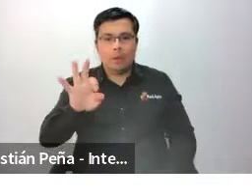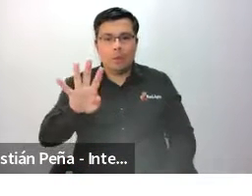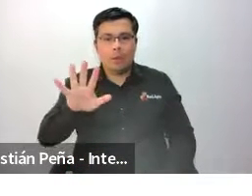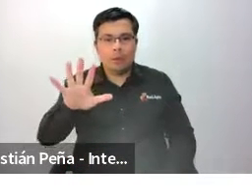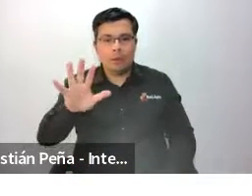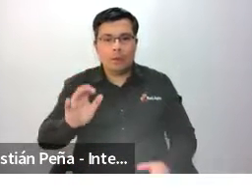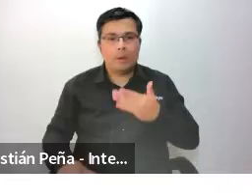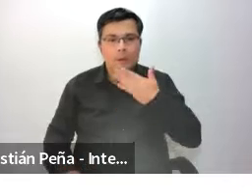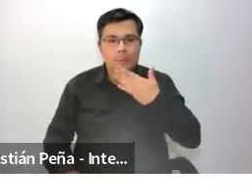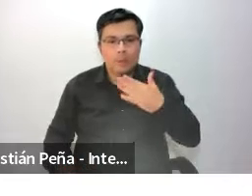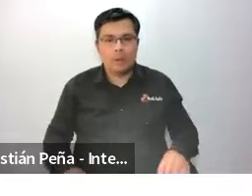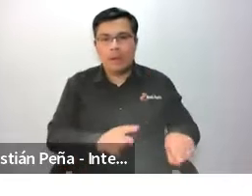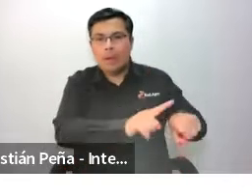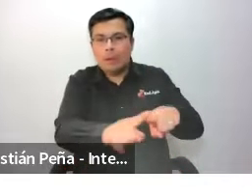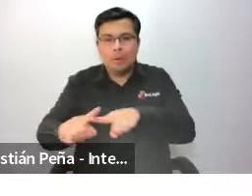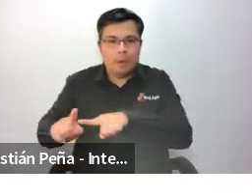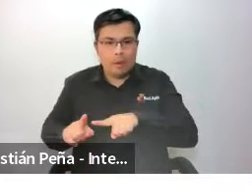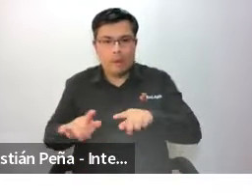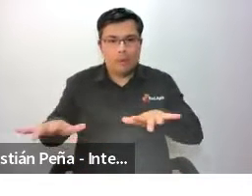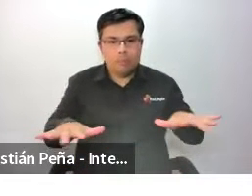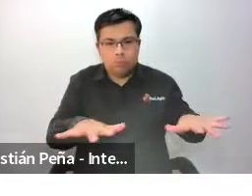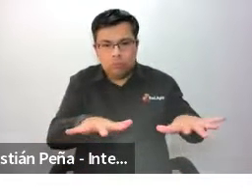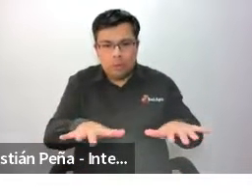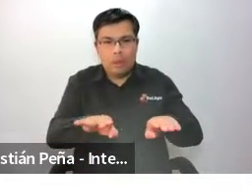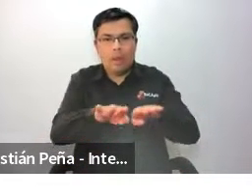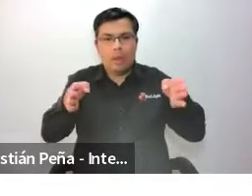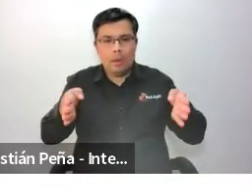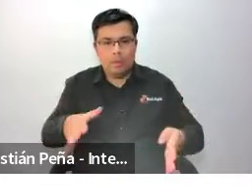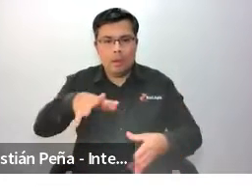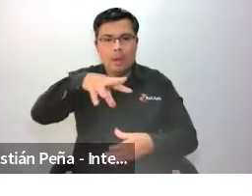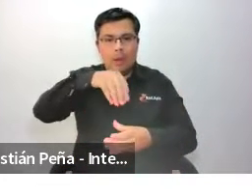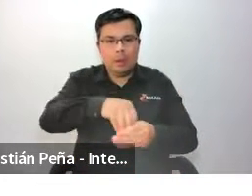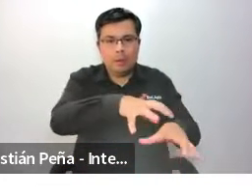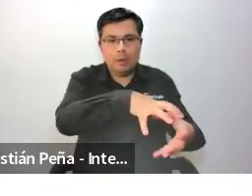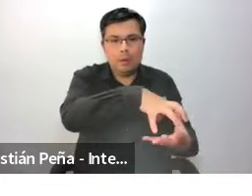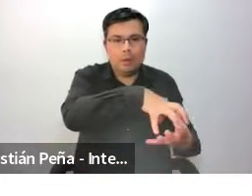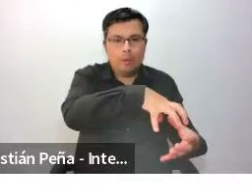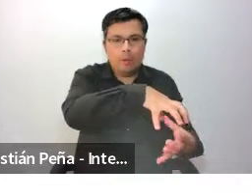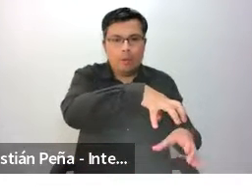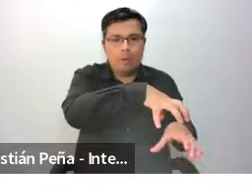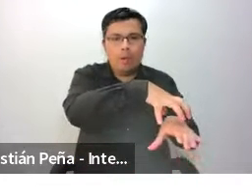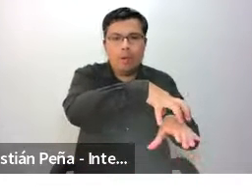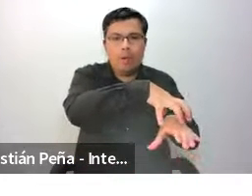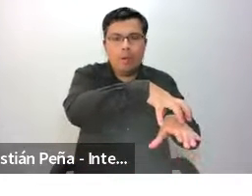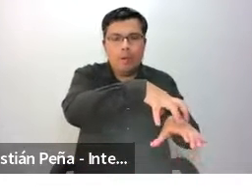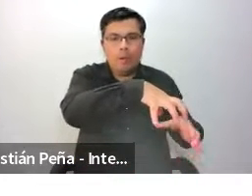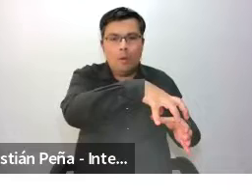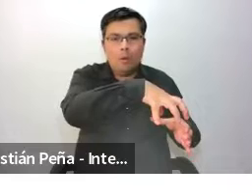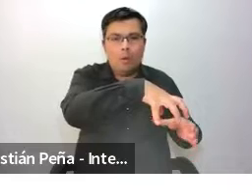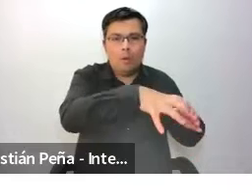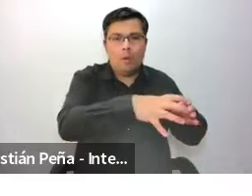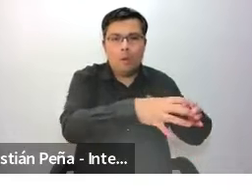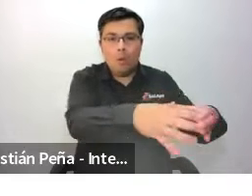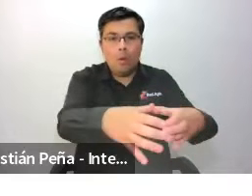mesa intersectorial que tributan a estos distintos ejes que el